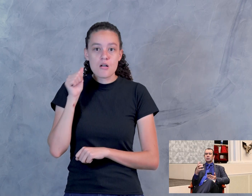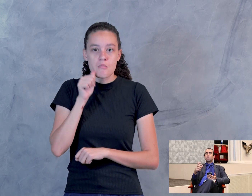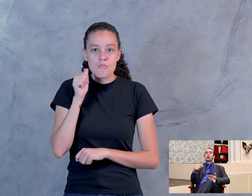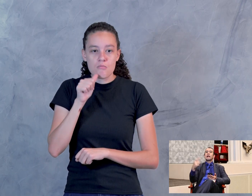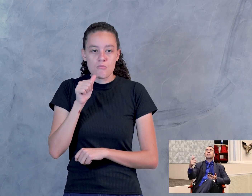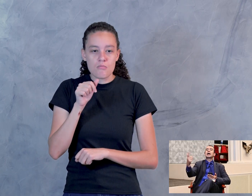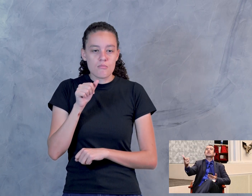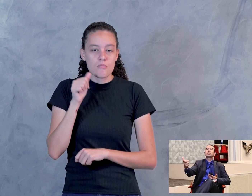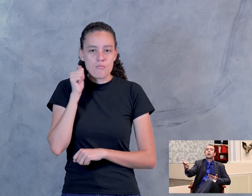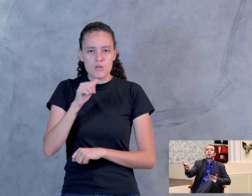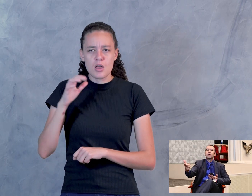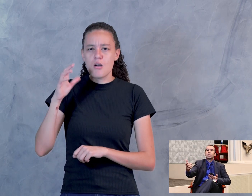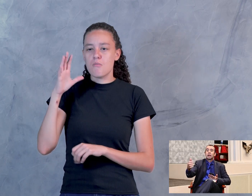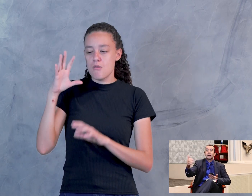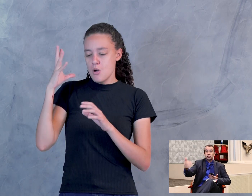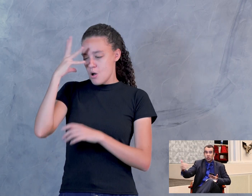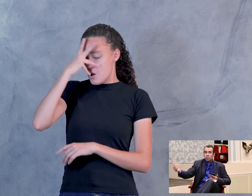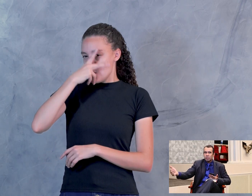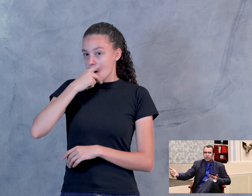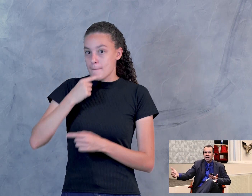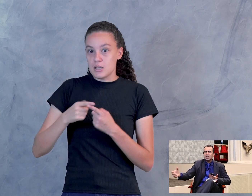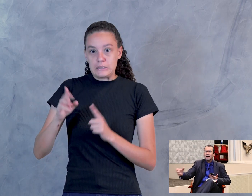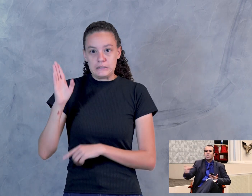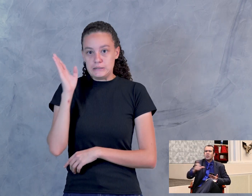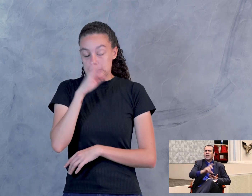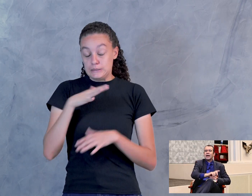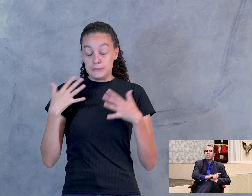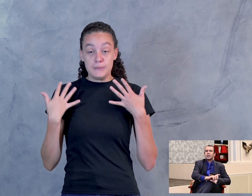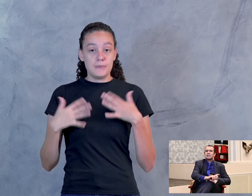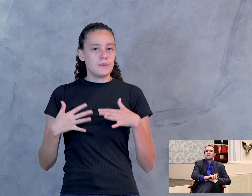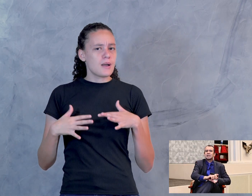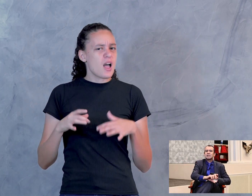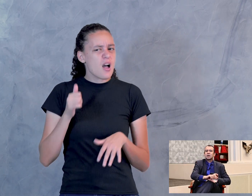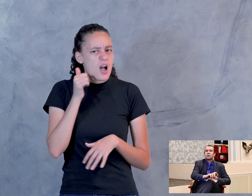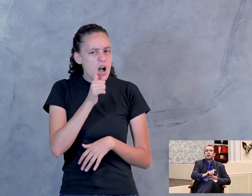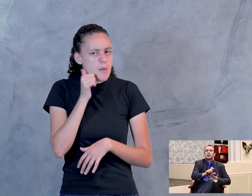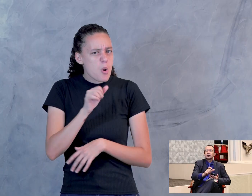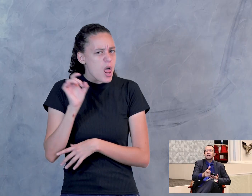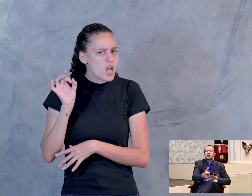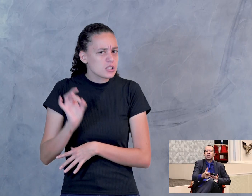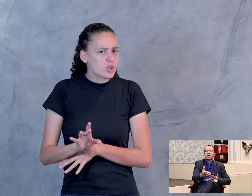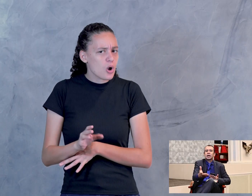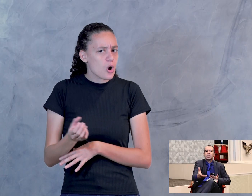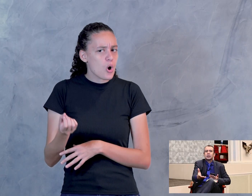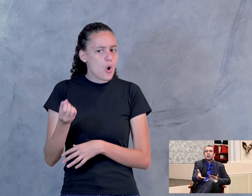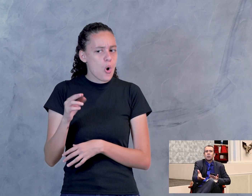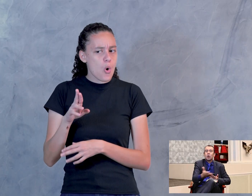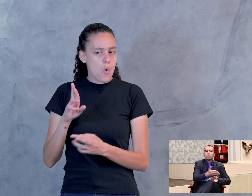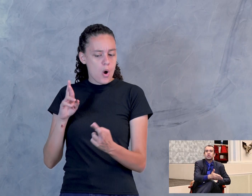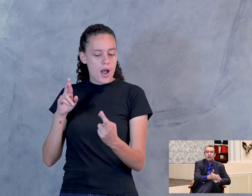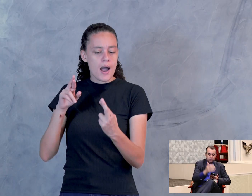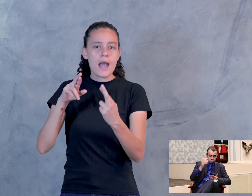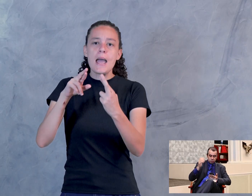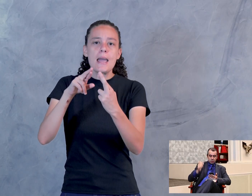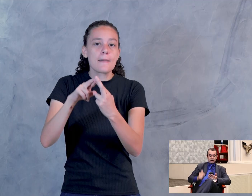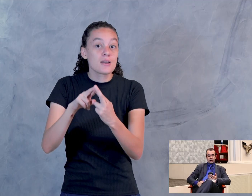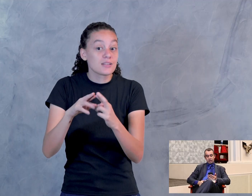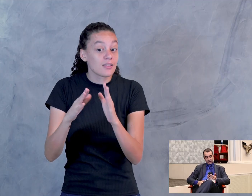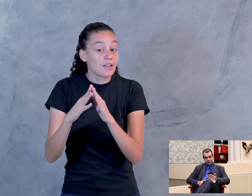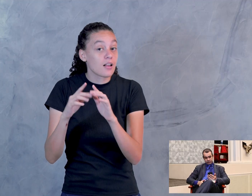bela, porém a mais cruel. É só uma mulher ou é a representação da mulher como